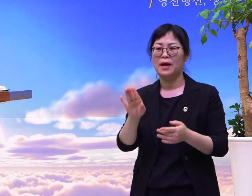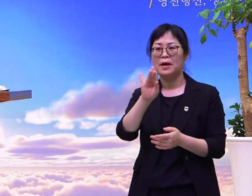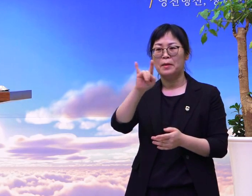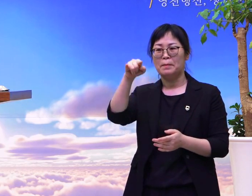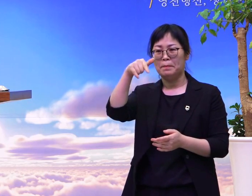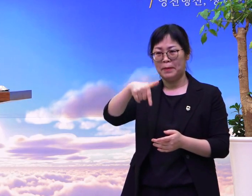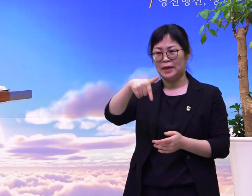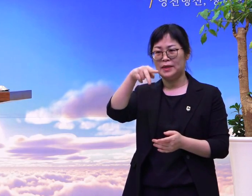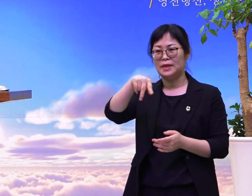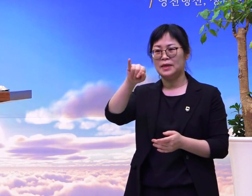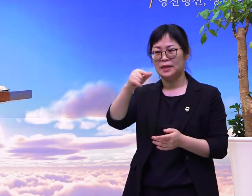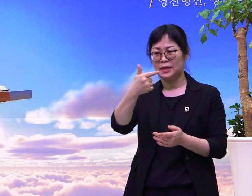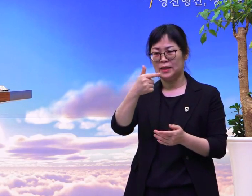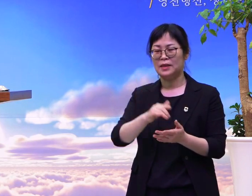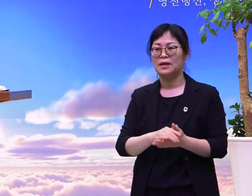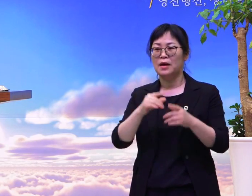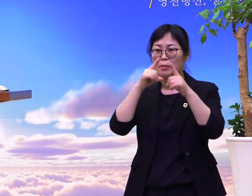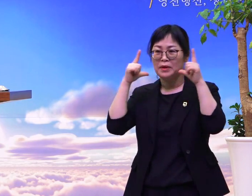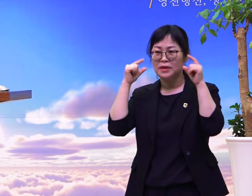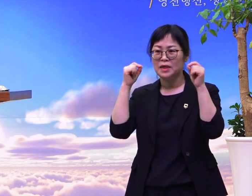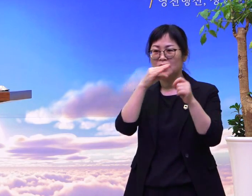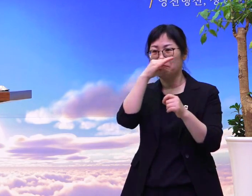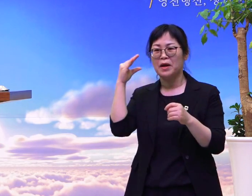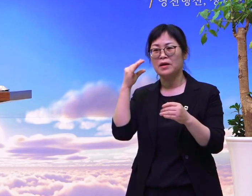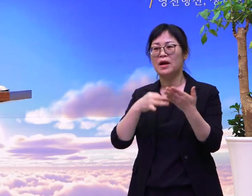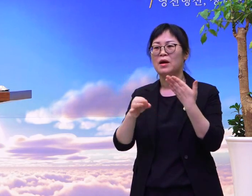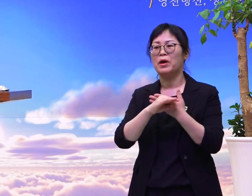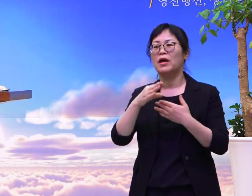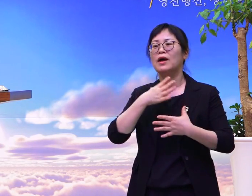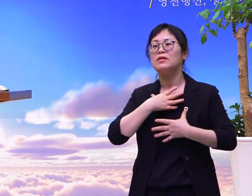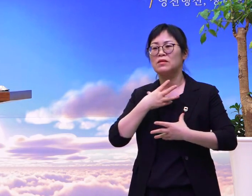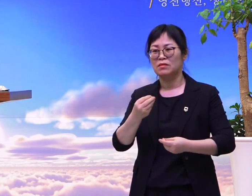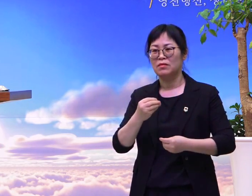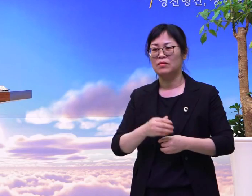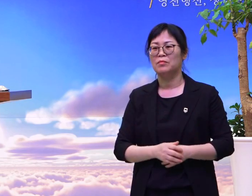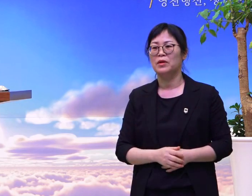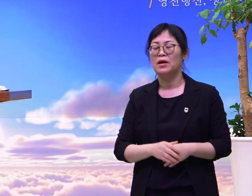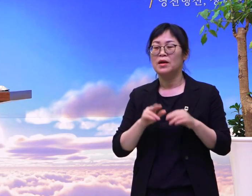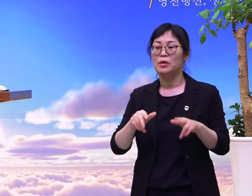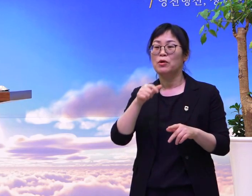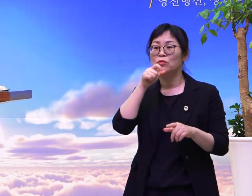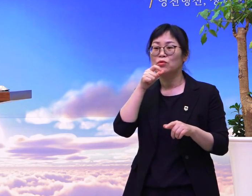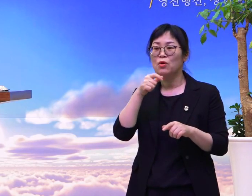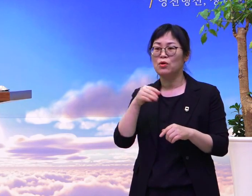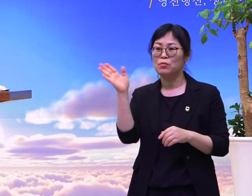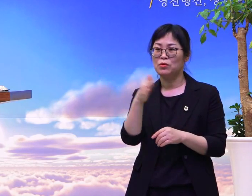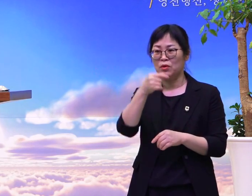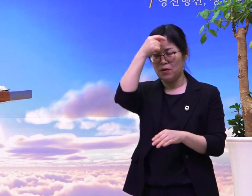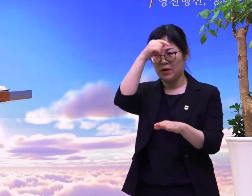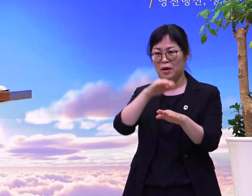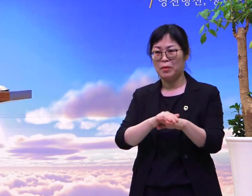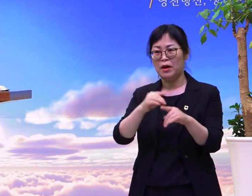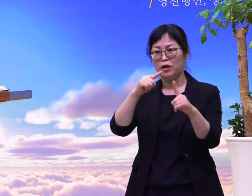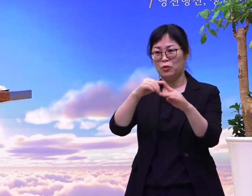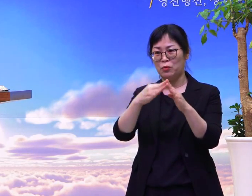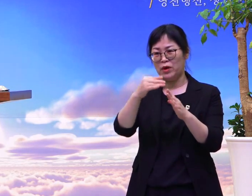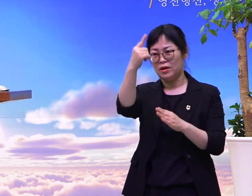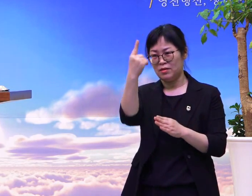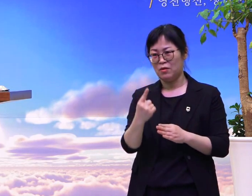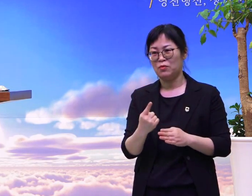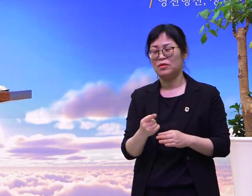같습니다. 마스크를 바르게 착용하면 그래도 안전합니다. 이번 수요일부터 여러분 예배당에 힘써